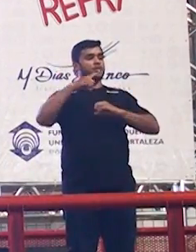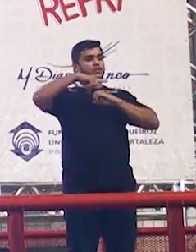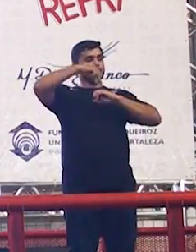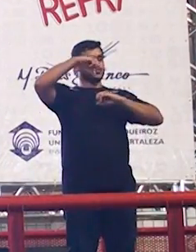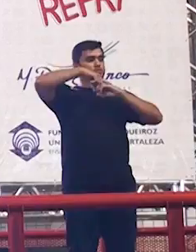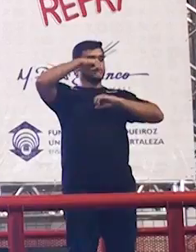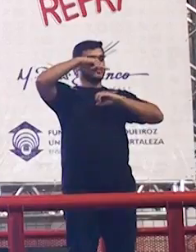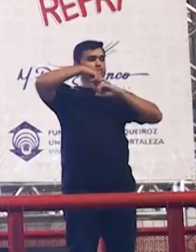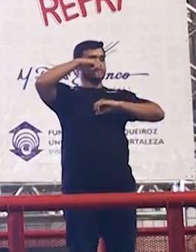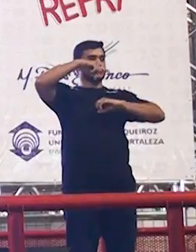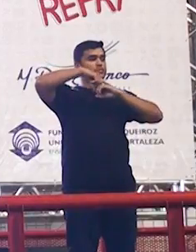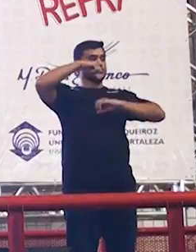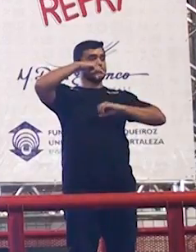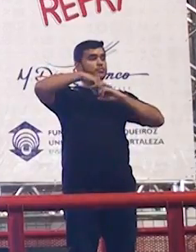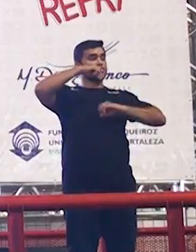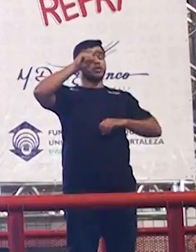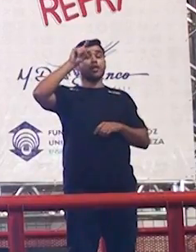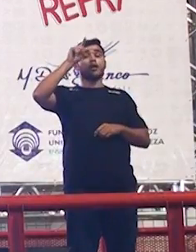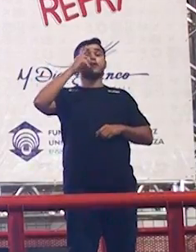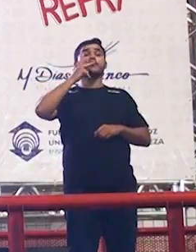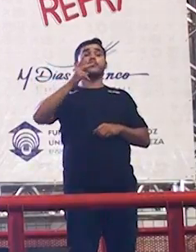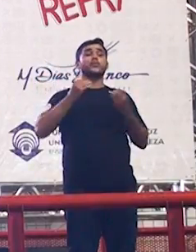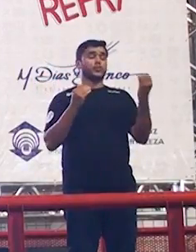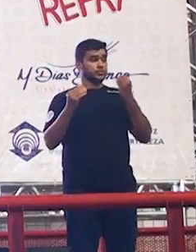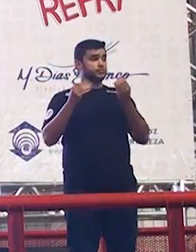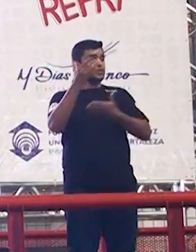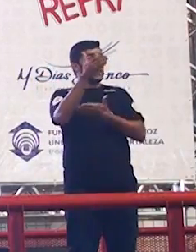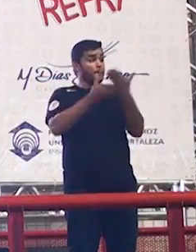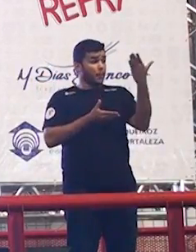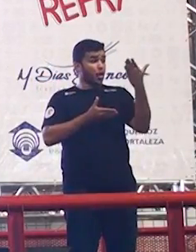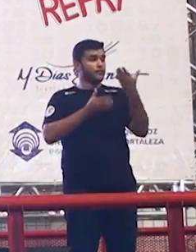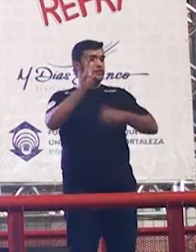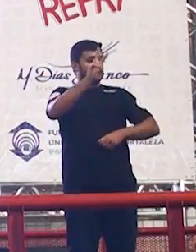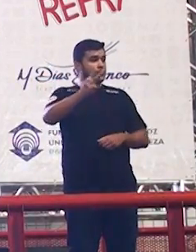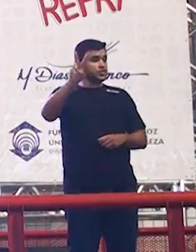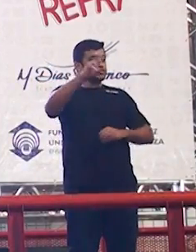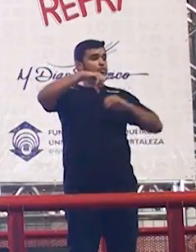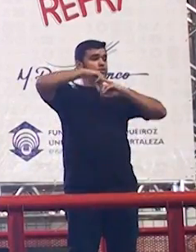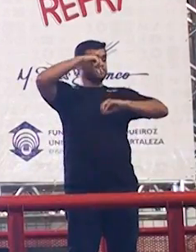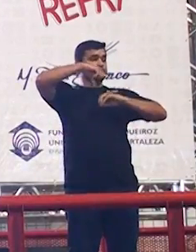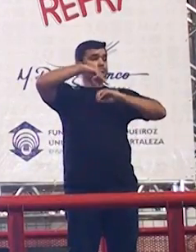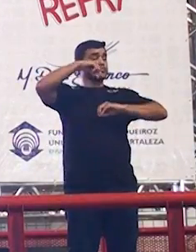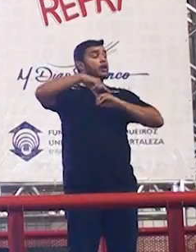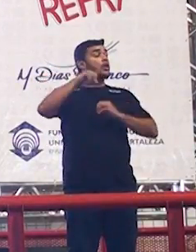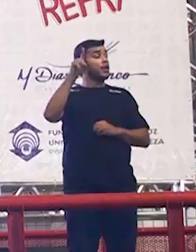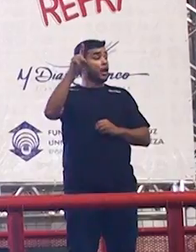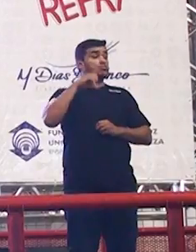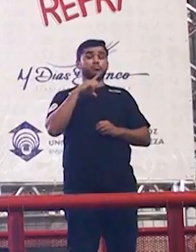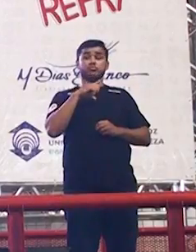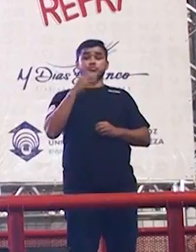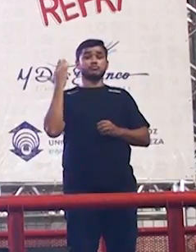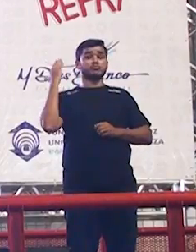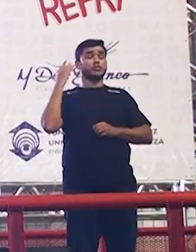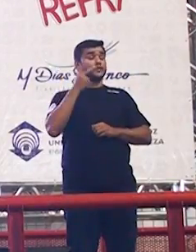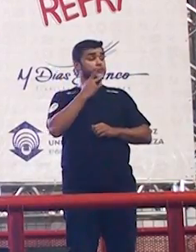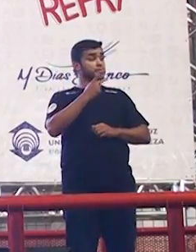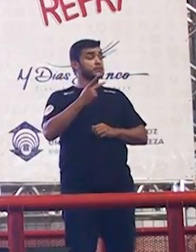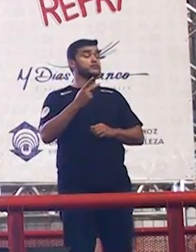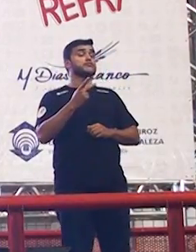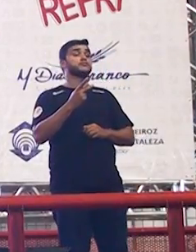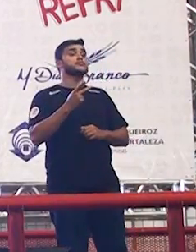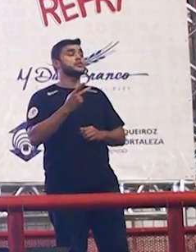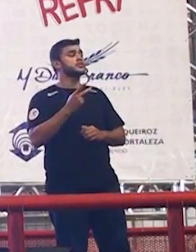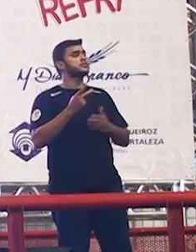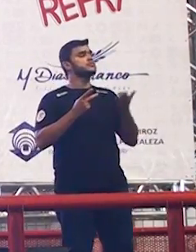Unifor, que comprova exatamente aquilo que a gente sempre diz ao aluno. Galera, muitas